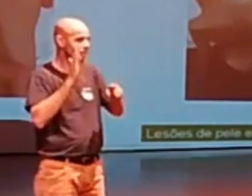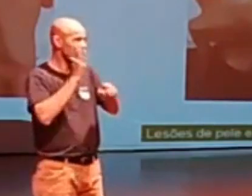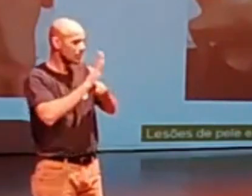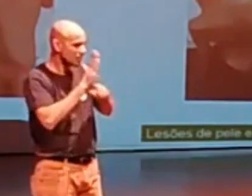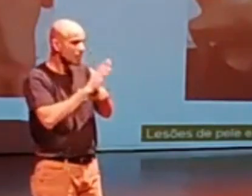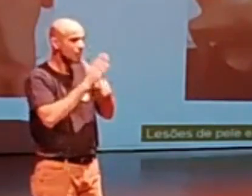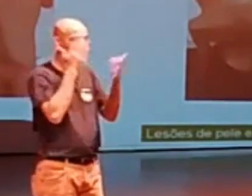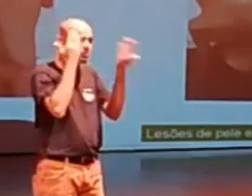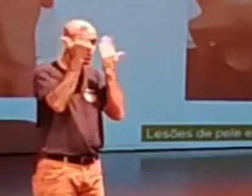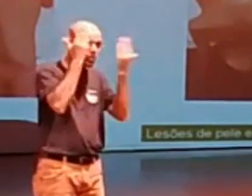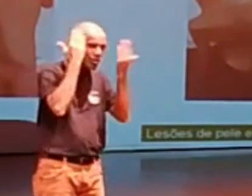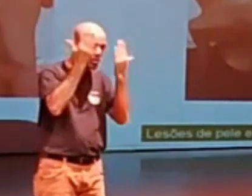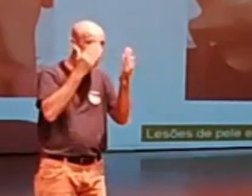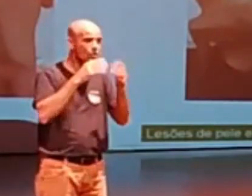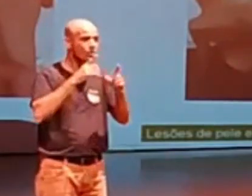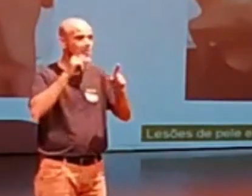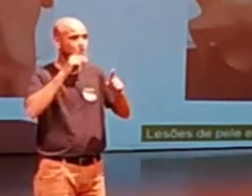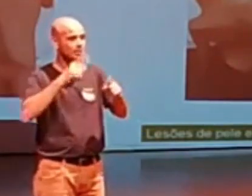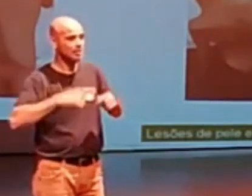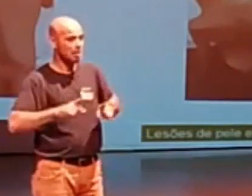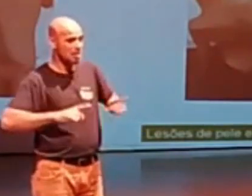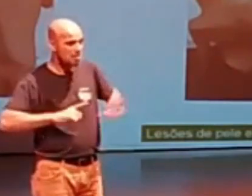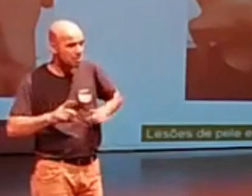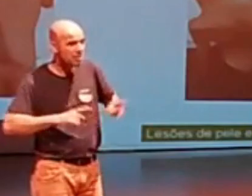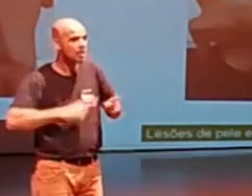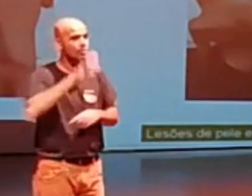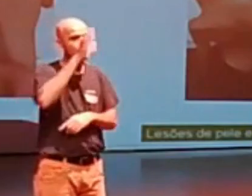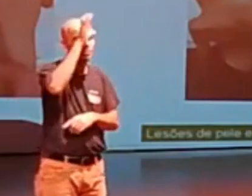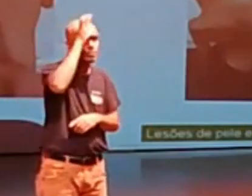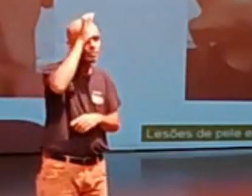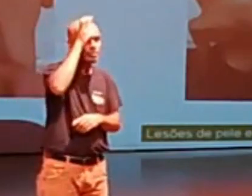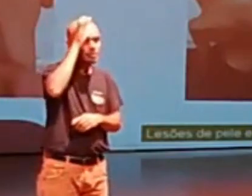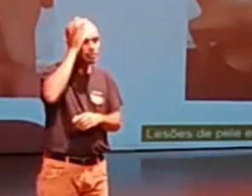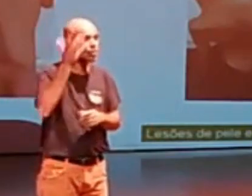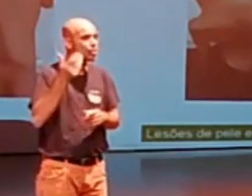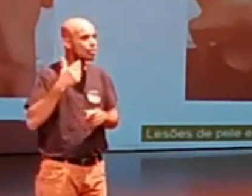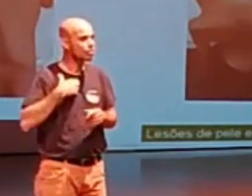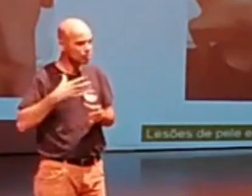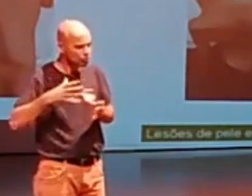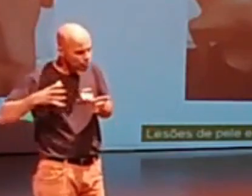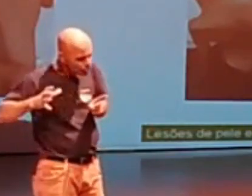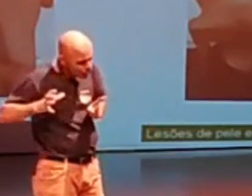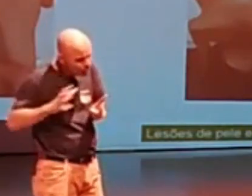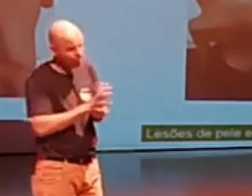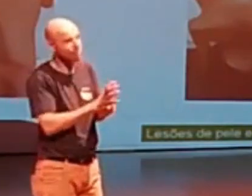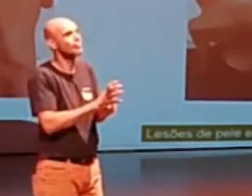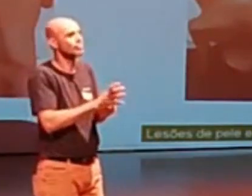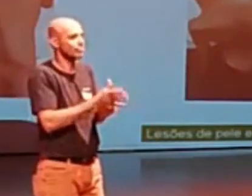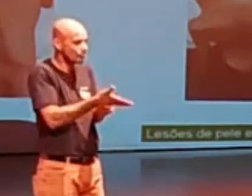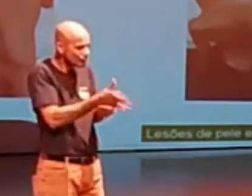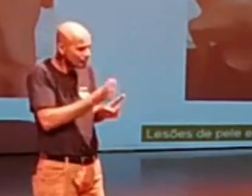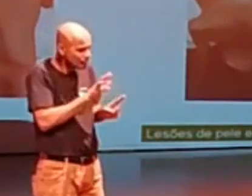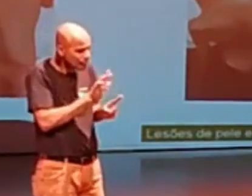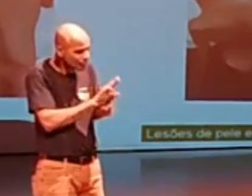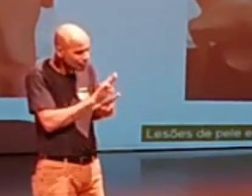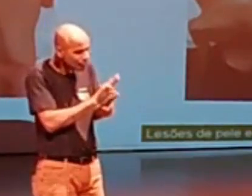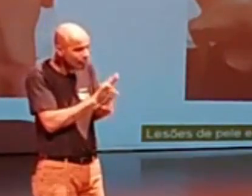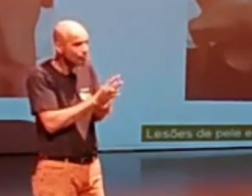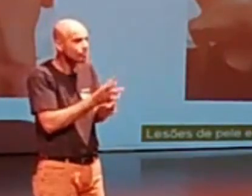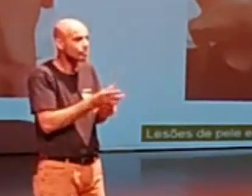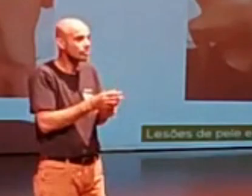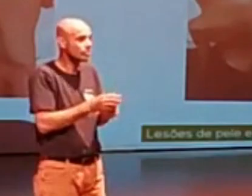psicológico, tem que ter a família, o primo, o tio, chamar todo mundo para perto de você. Mas aí o pessoal fala assim, doutor, mas esse paciente